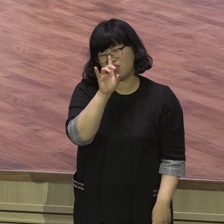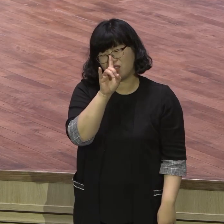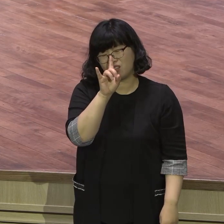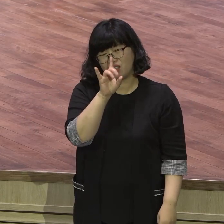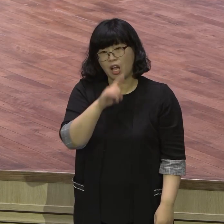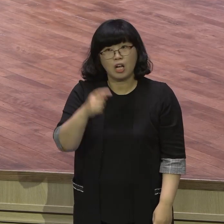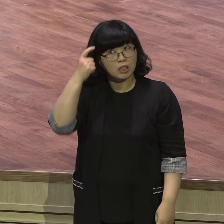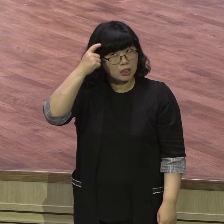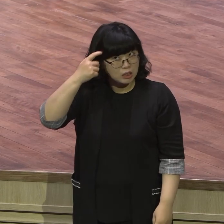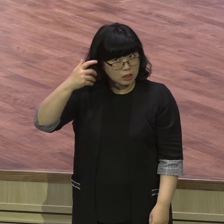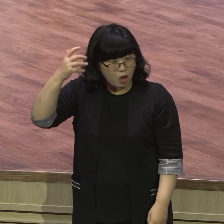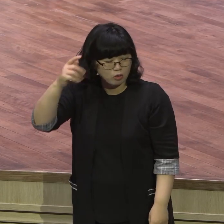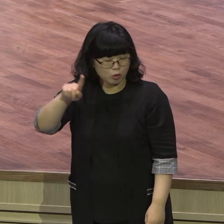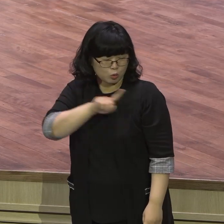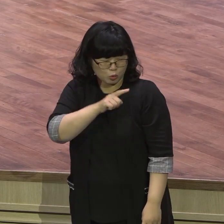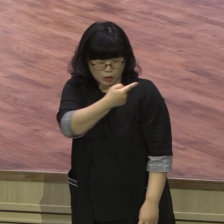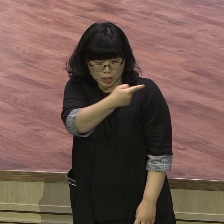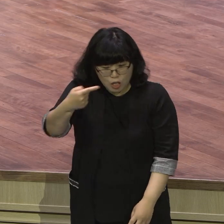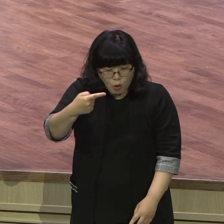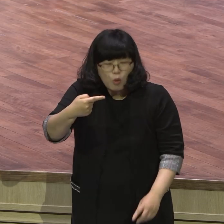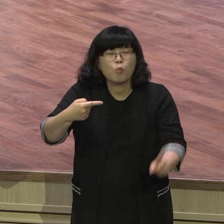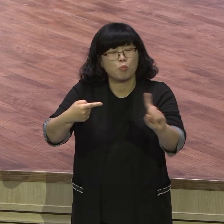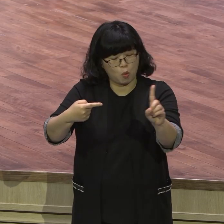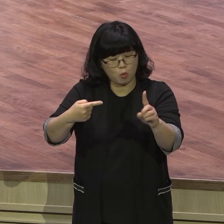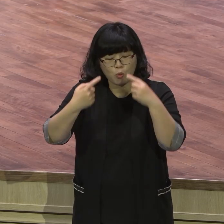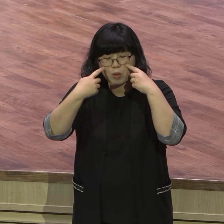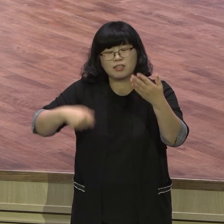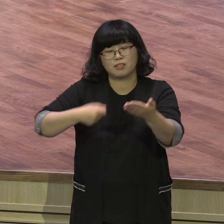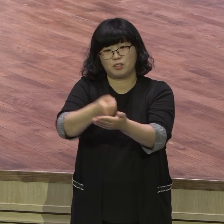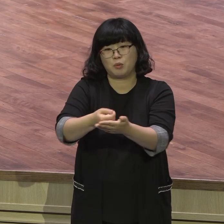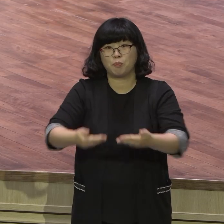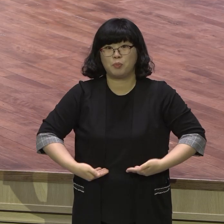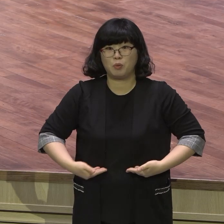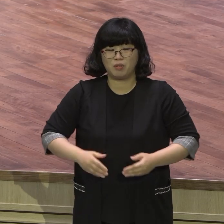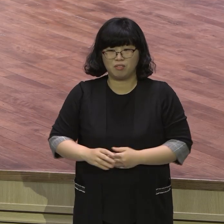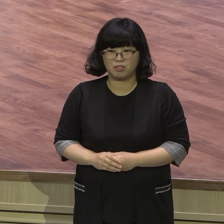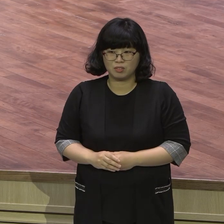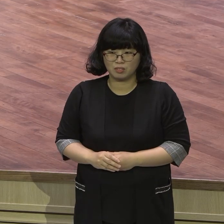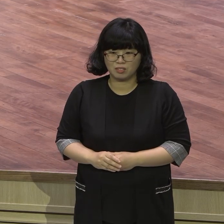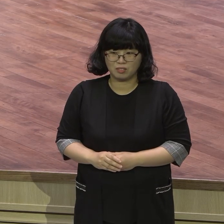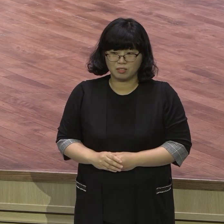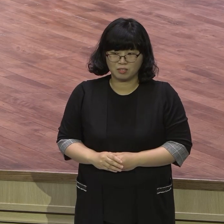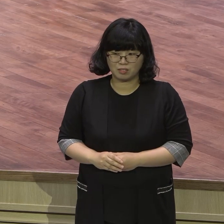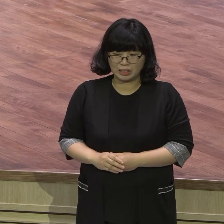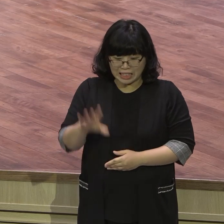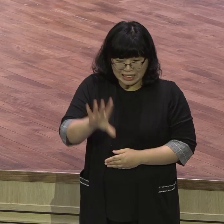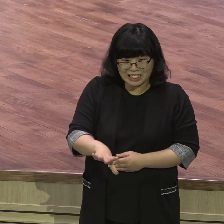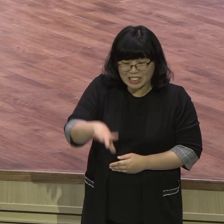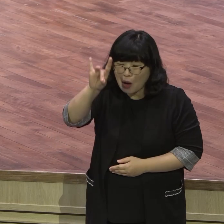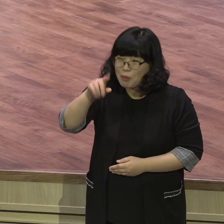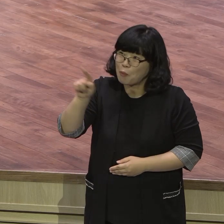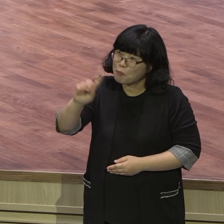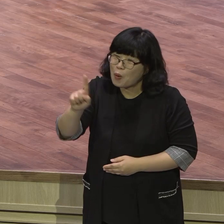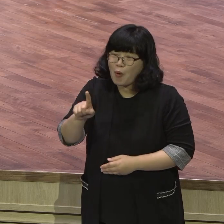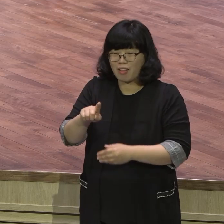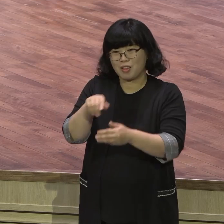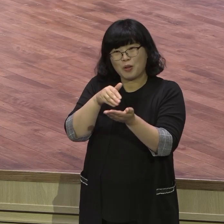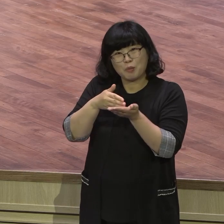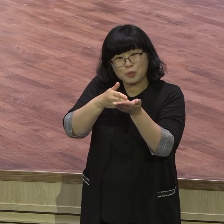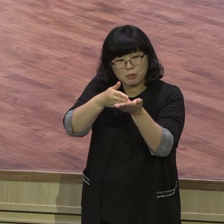그게 좀 냉경해 보여도 인정머리 없어 보여도 그게 서로 사는